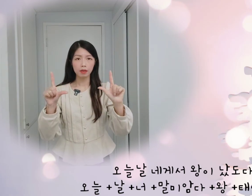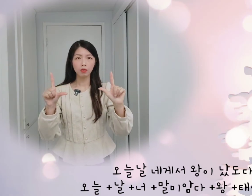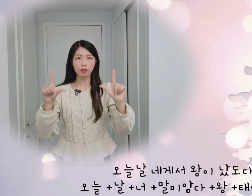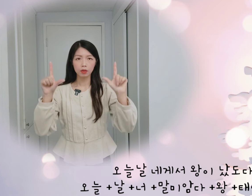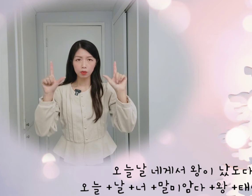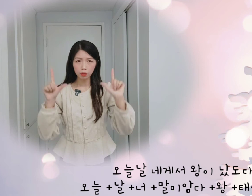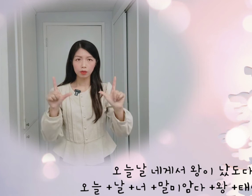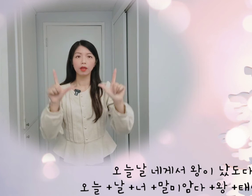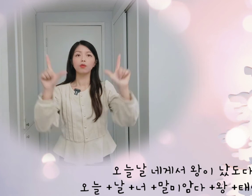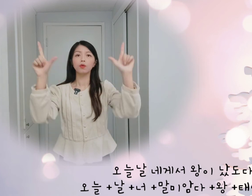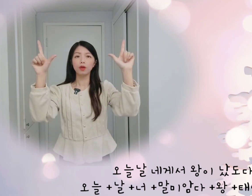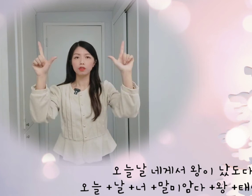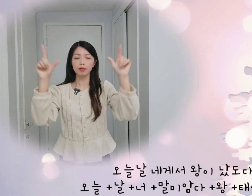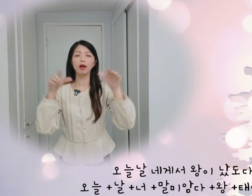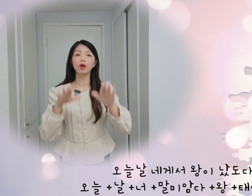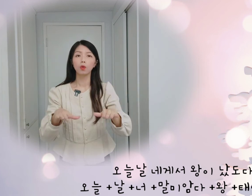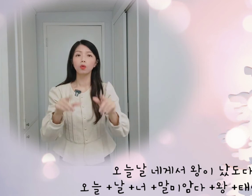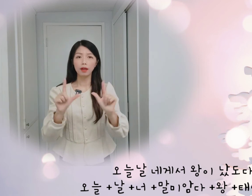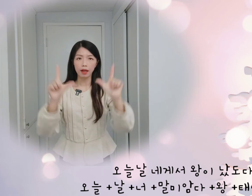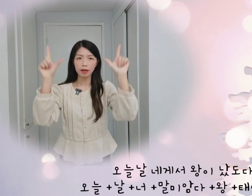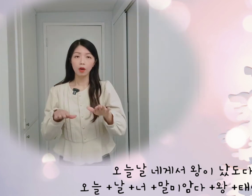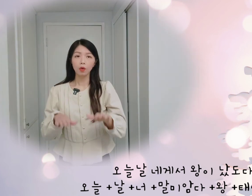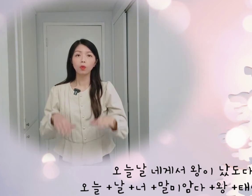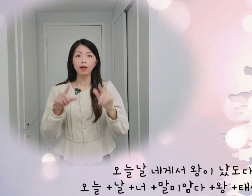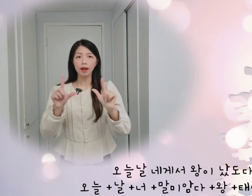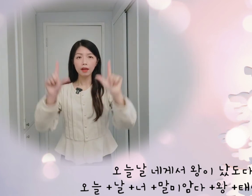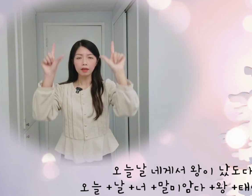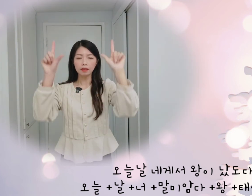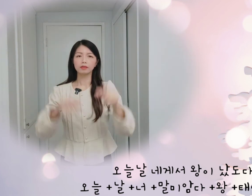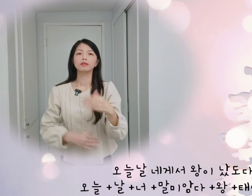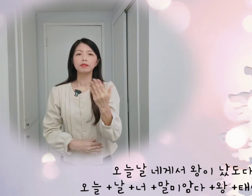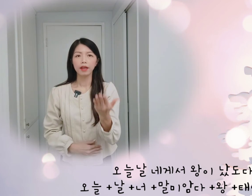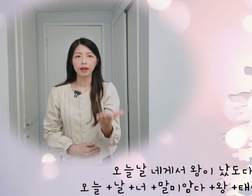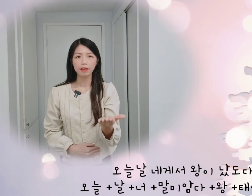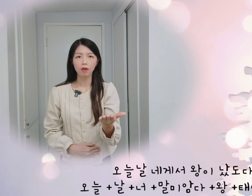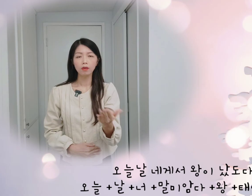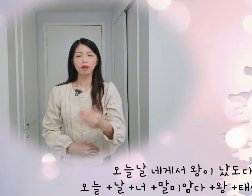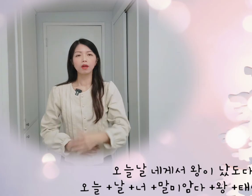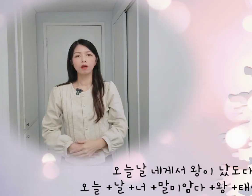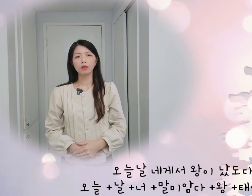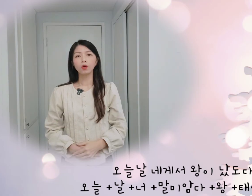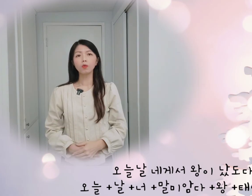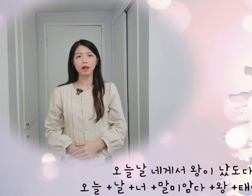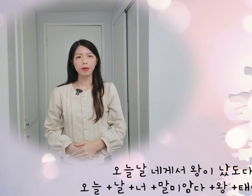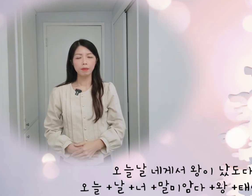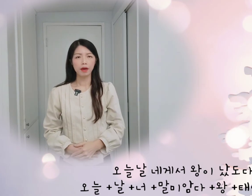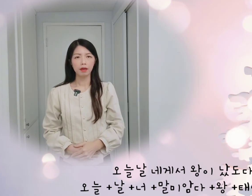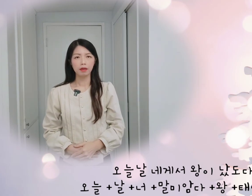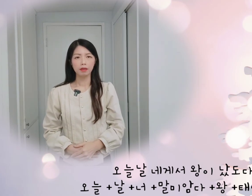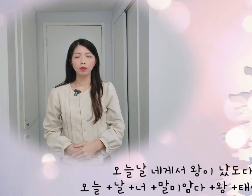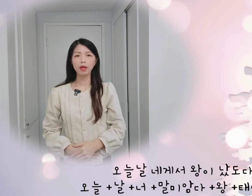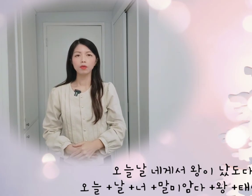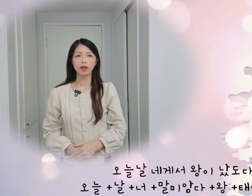니은처럼 만들어 주시고 그대로 위로 올려주시면 돼요. 오늘날. 오늘날 내게서 너로